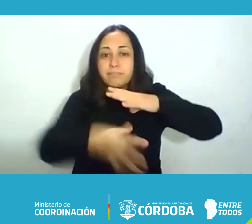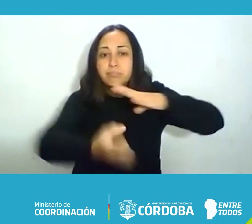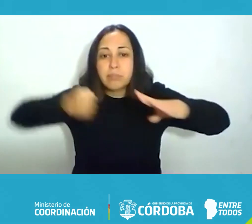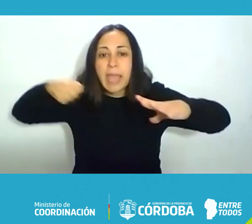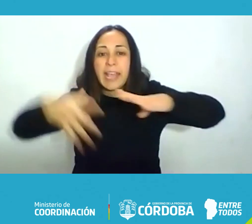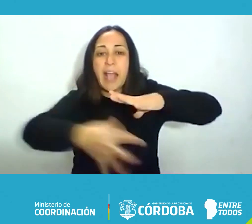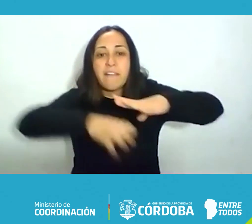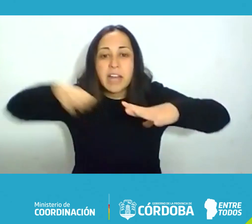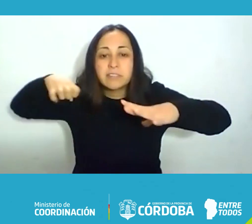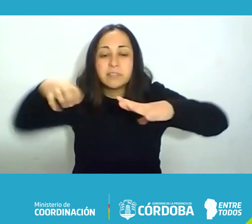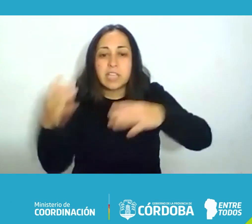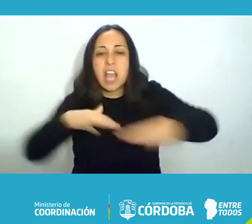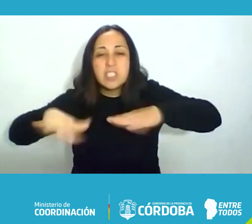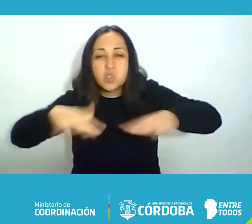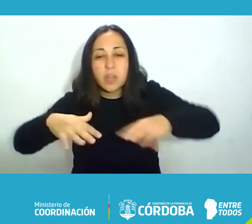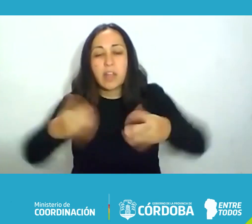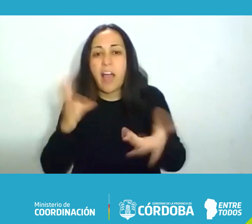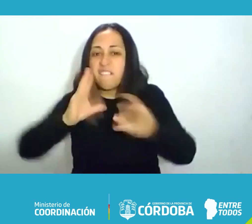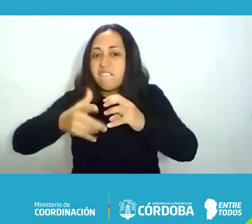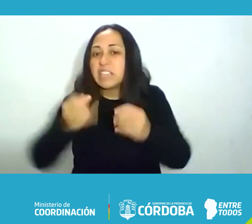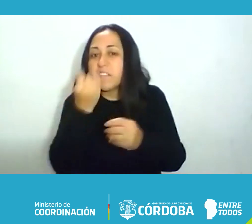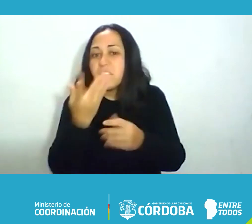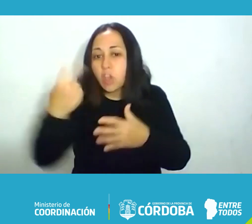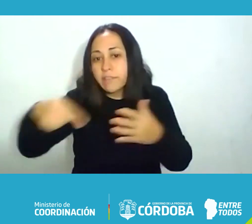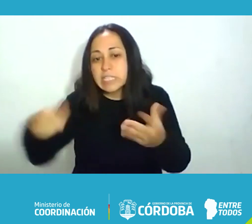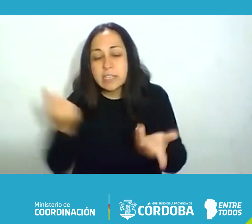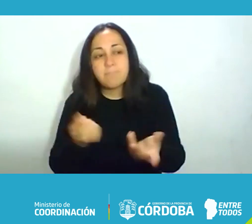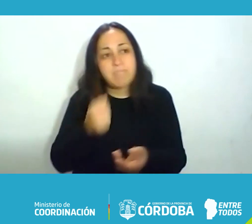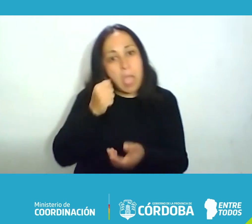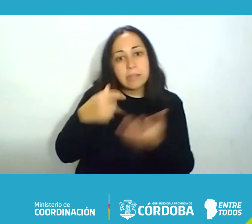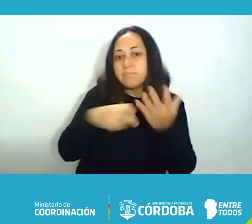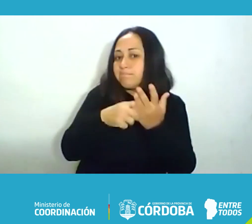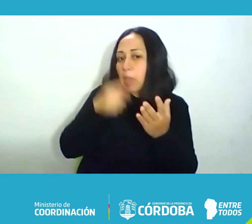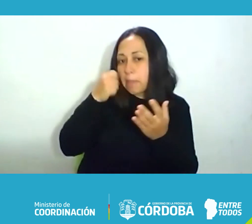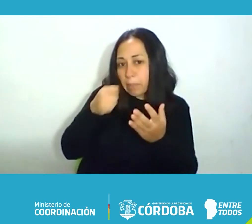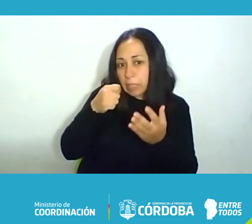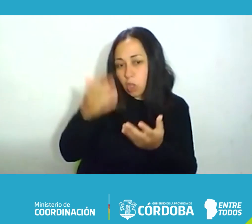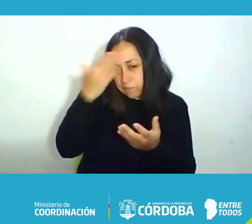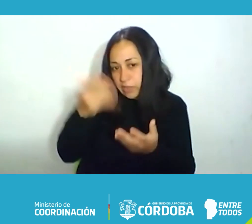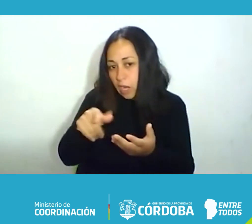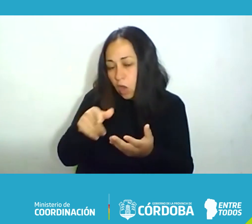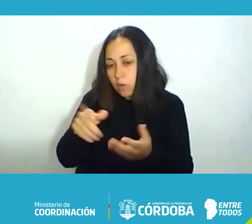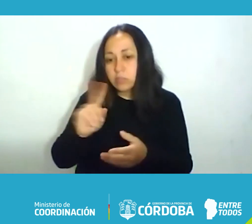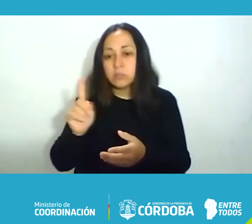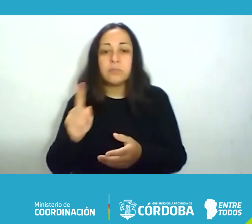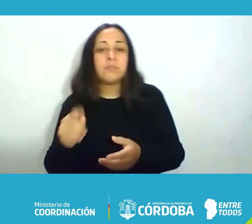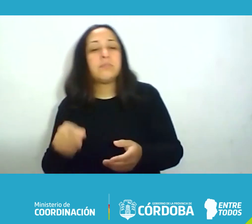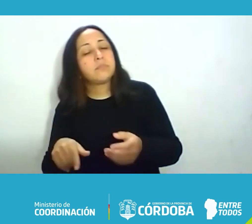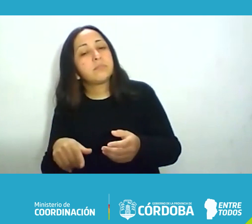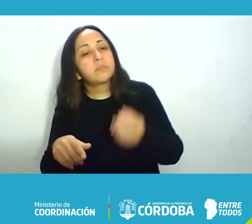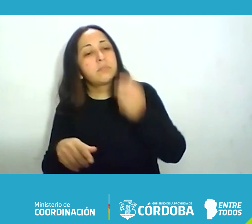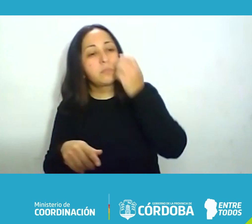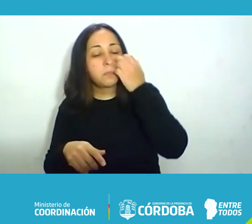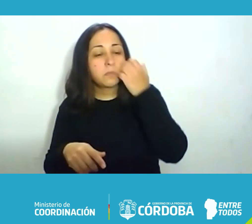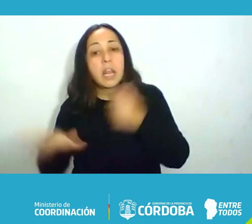suelo que tiene efectos sobre el hábitat y la biodiversidad. Se dispondrá un inspector en el frente de obra. No se podrá instalar obrador ni acopio